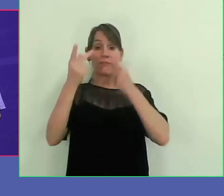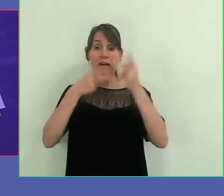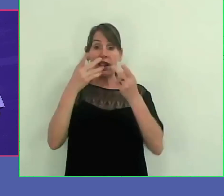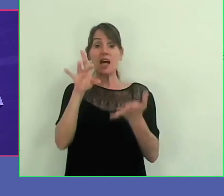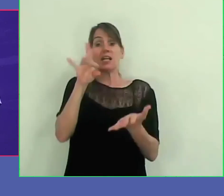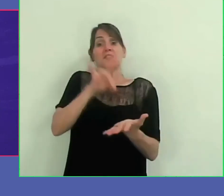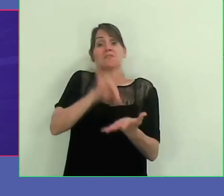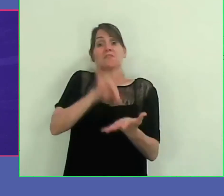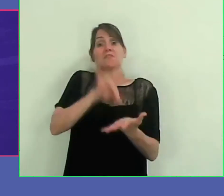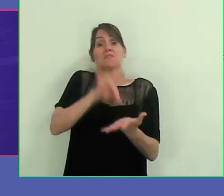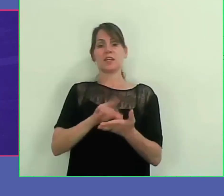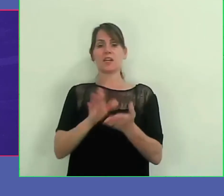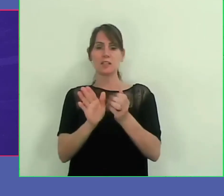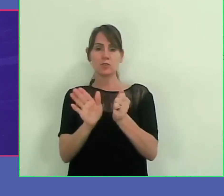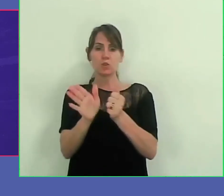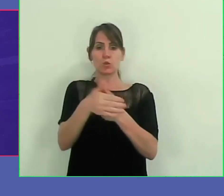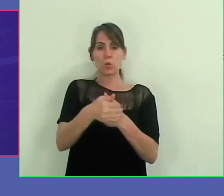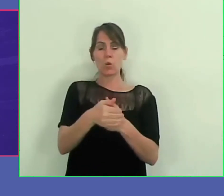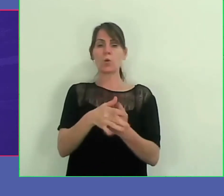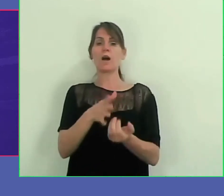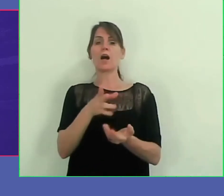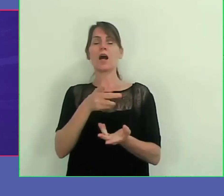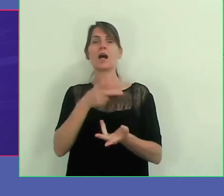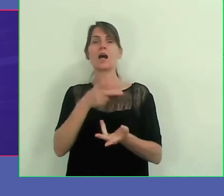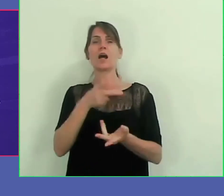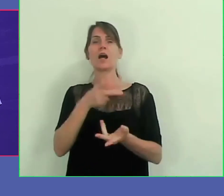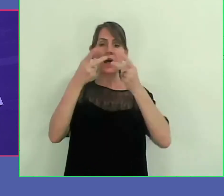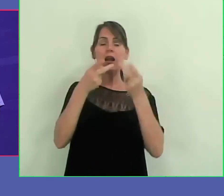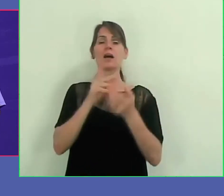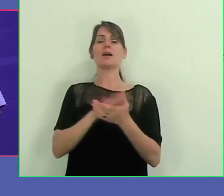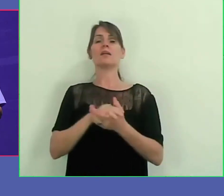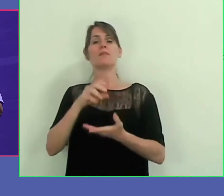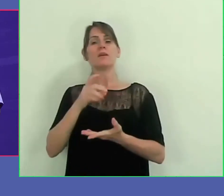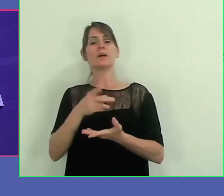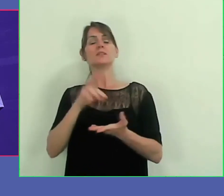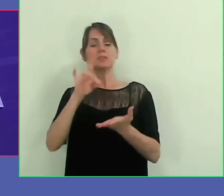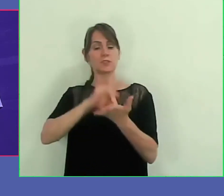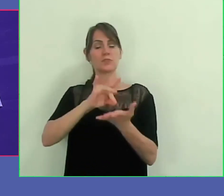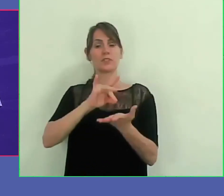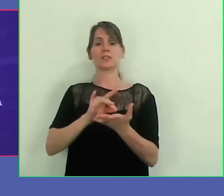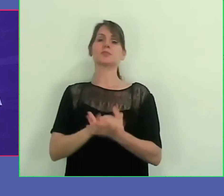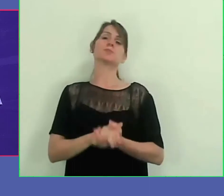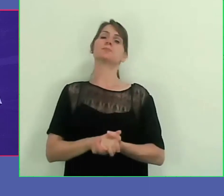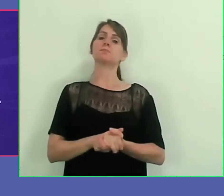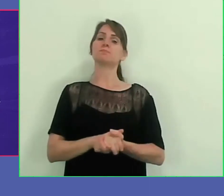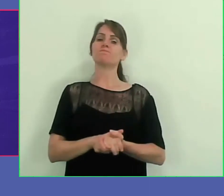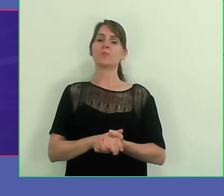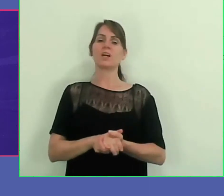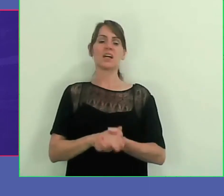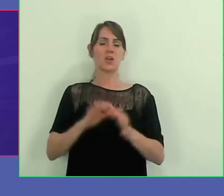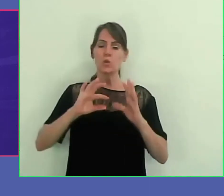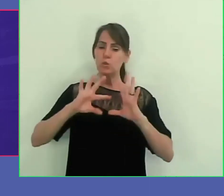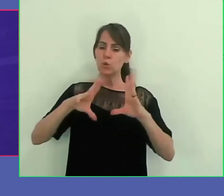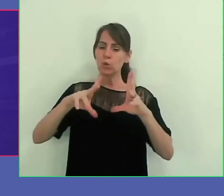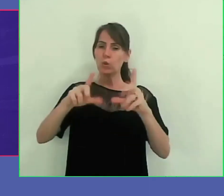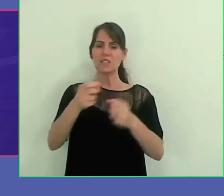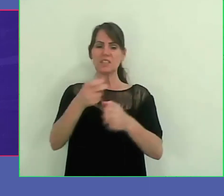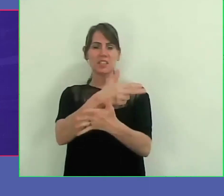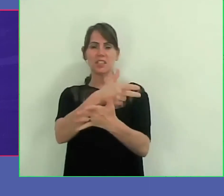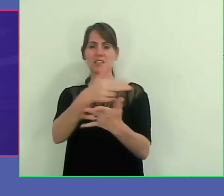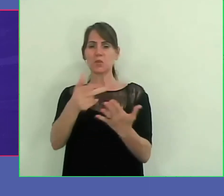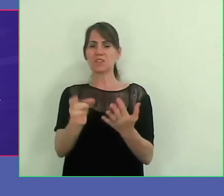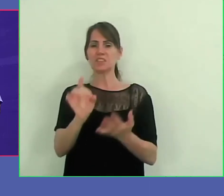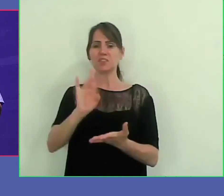verdades, né? Falar parcialmente, irmão, tudo isso não edifica. Nós só destruímos,